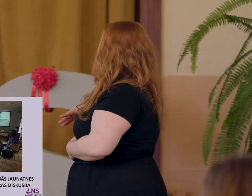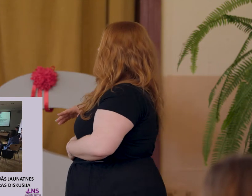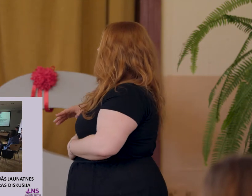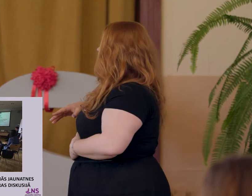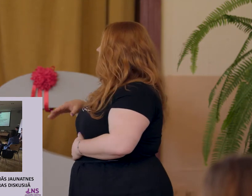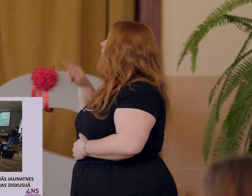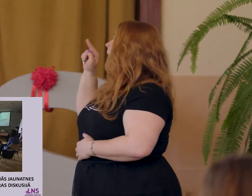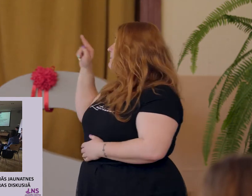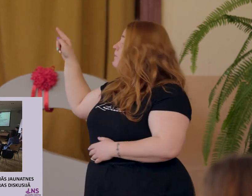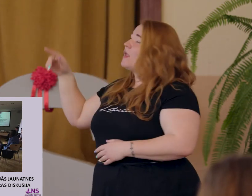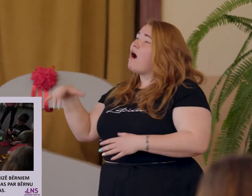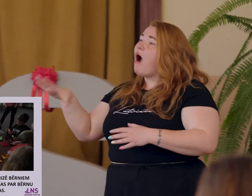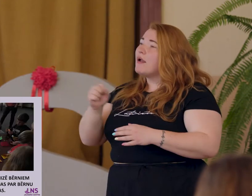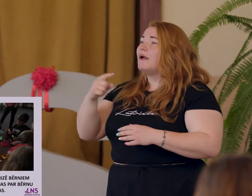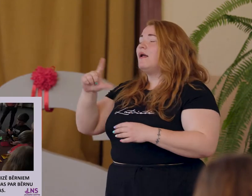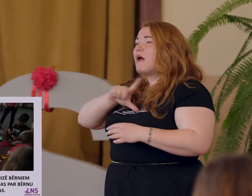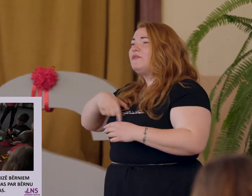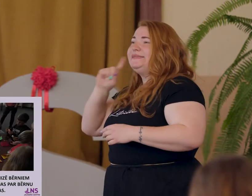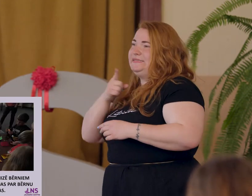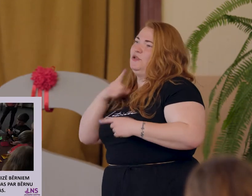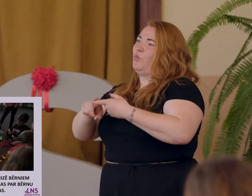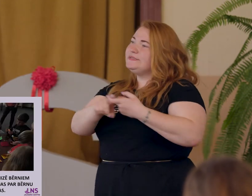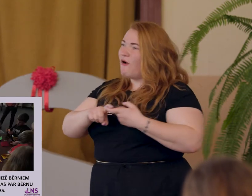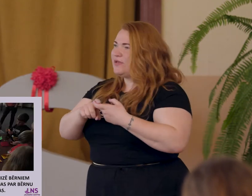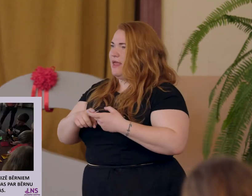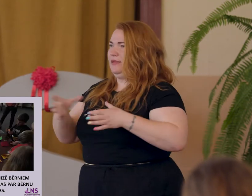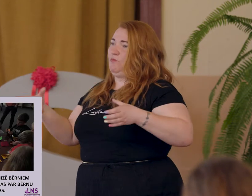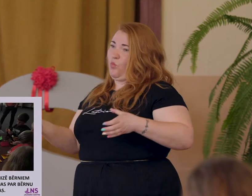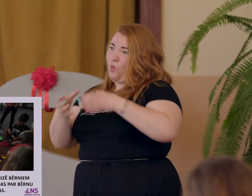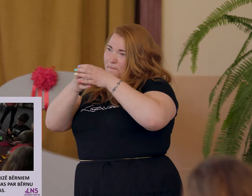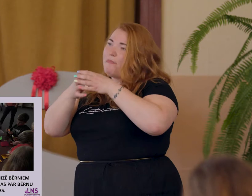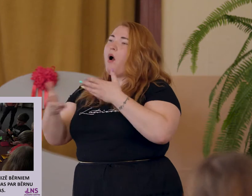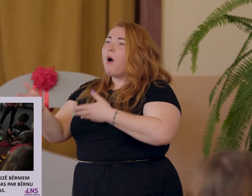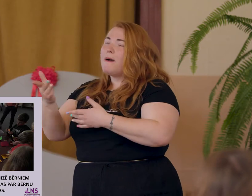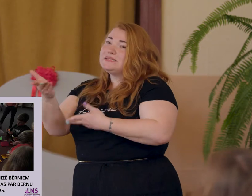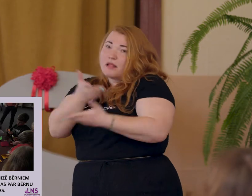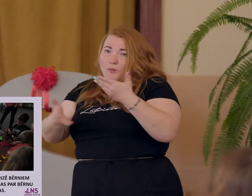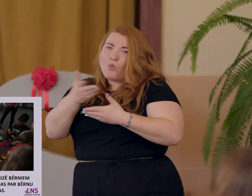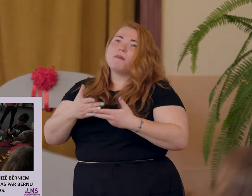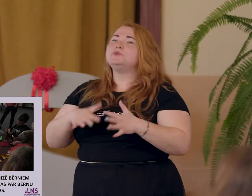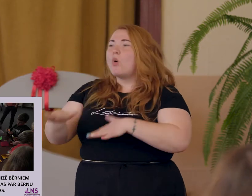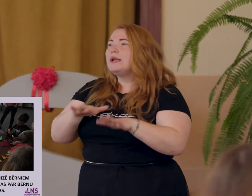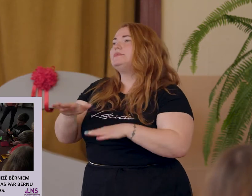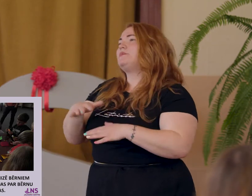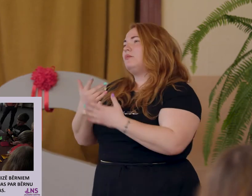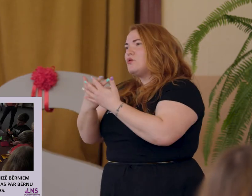diskusijās. Un arī Latvijas nedzirdīgo savienībā ir kopā, mēs sadarbojamies